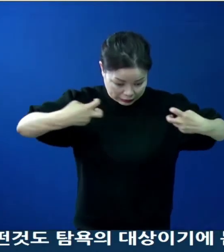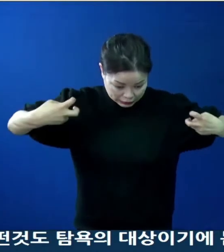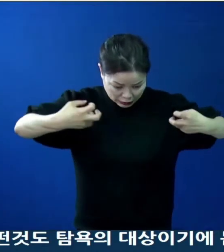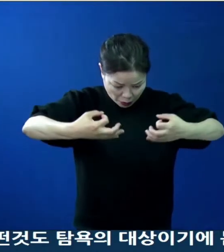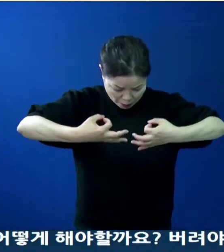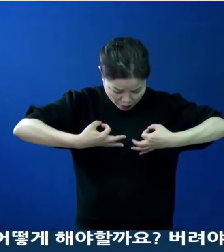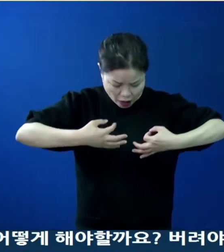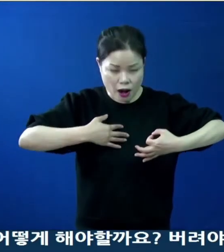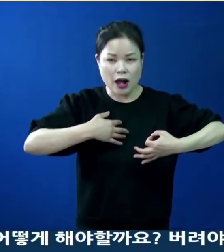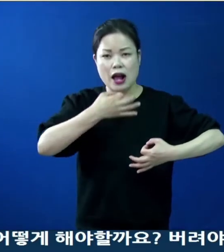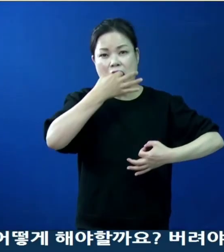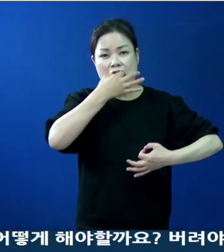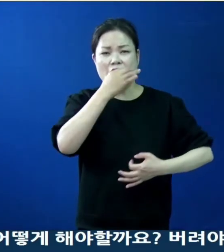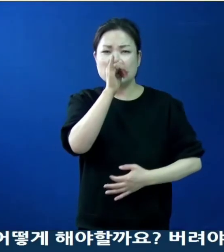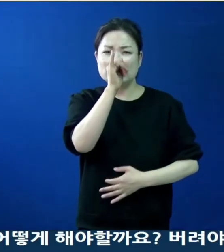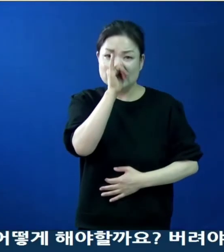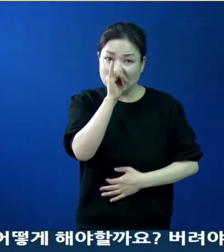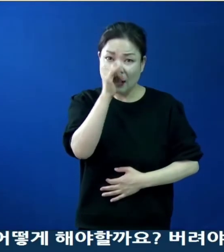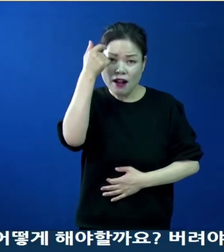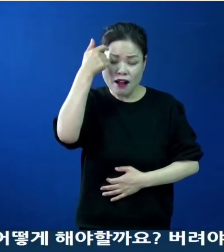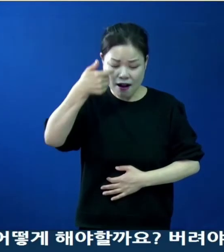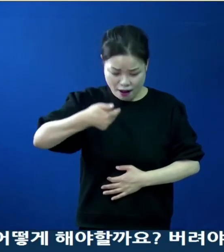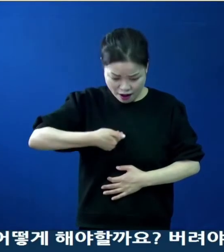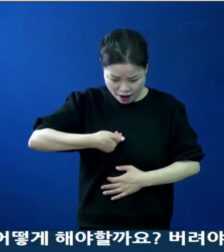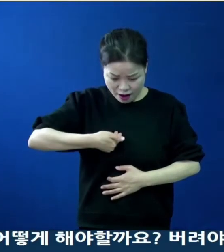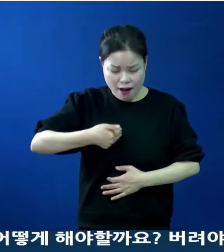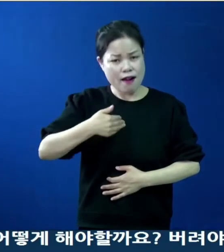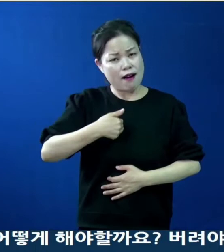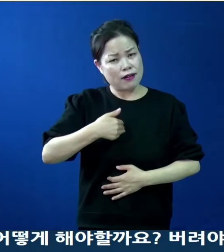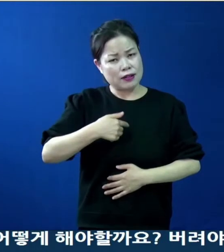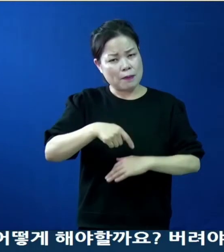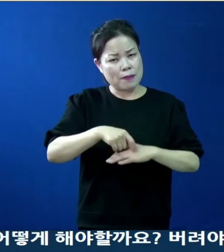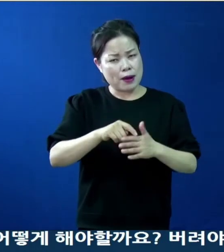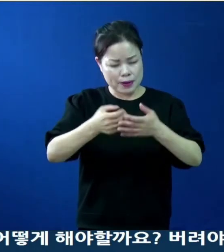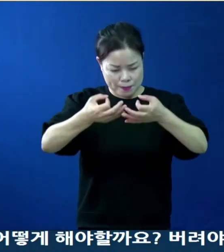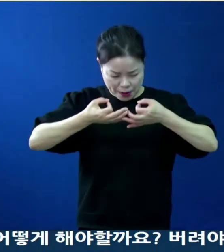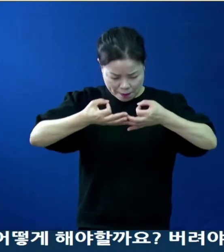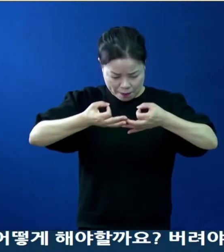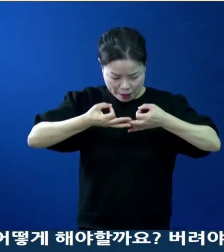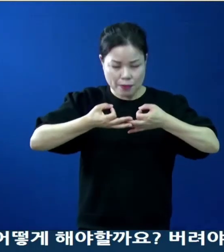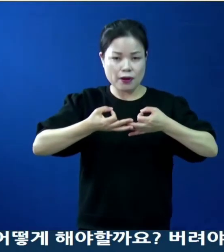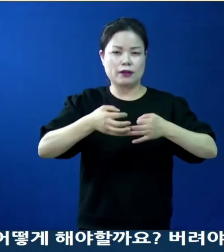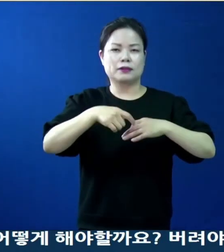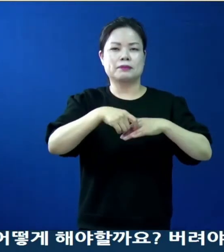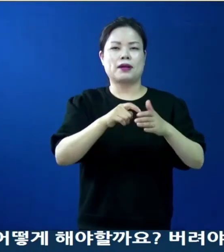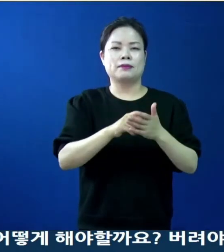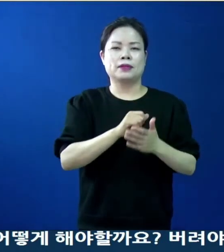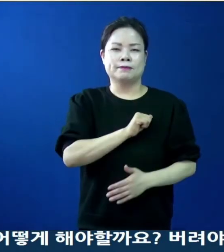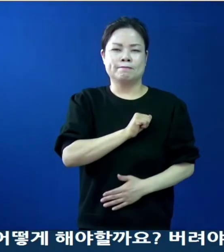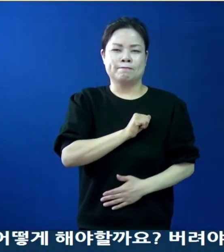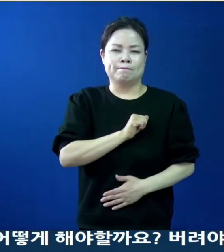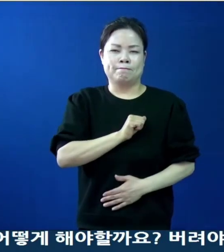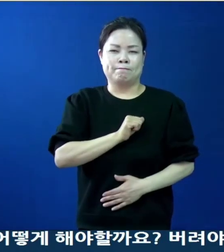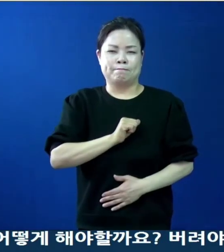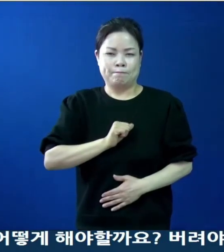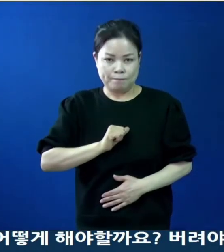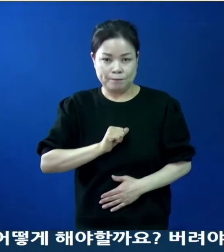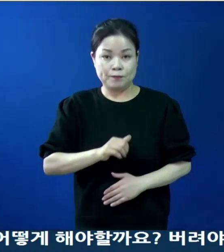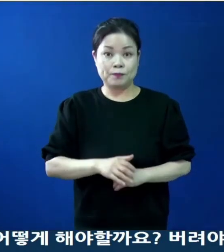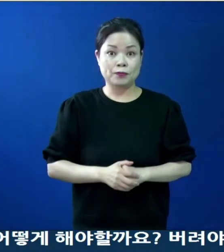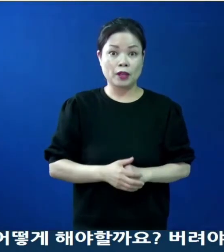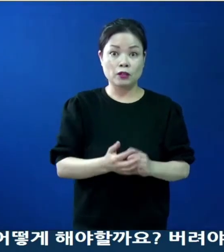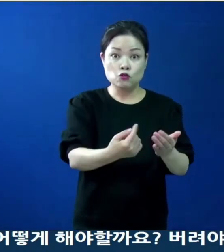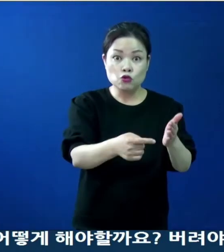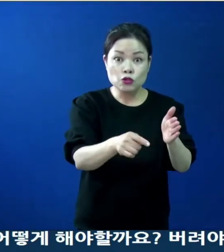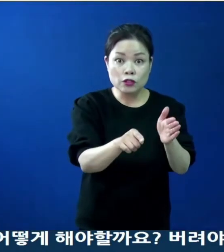내 마음에 탐욕이 있지는 않은가? 날마다 우리의 마음을 보면서 그 마음을 절제해야 한다는 겁니다.